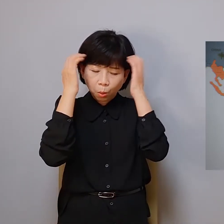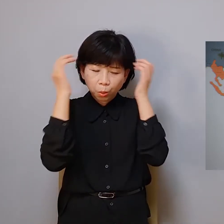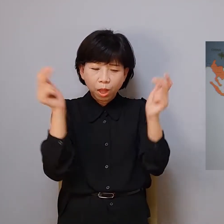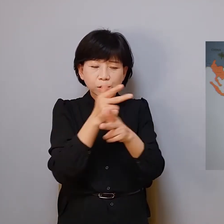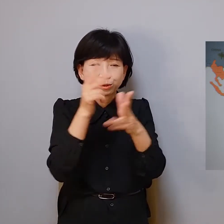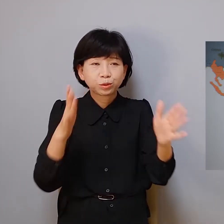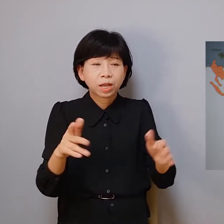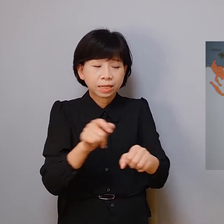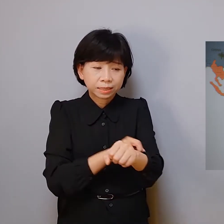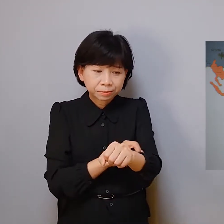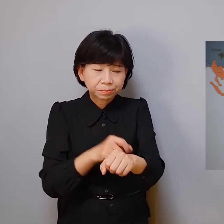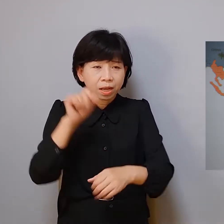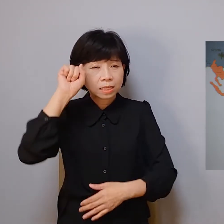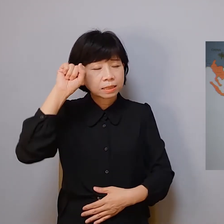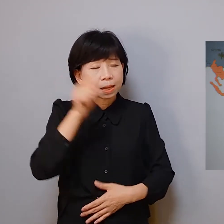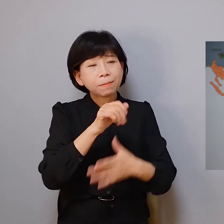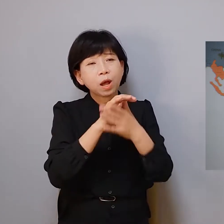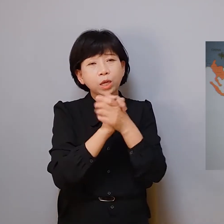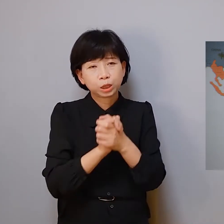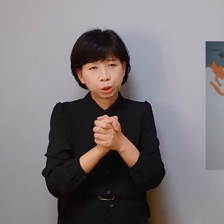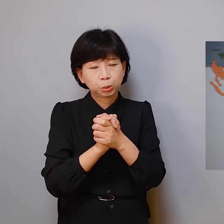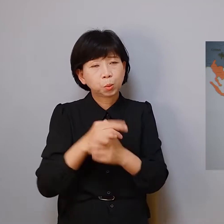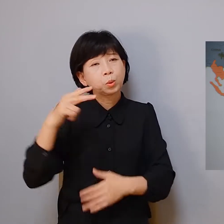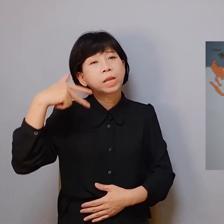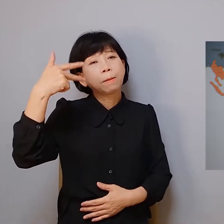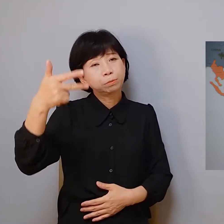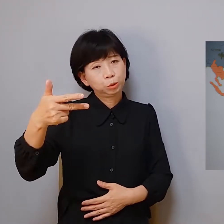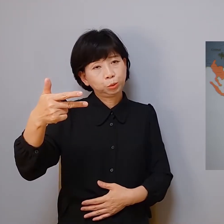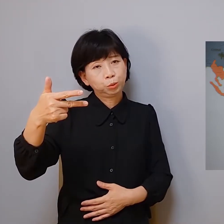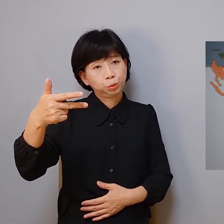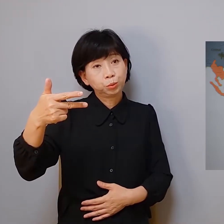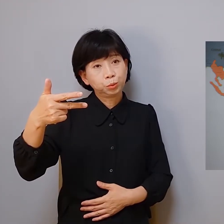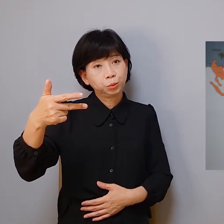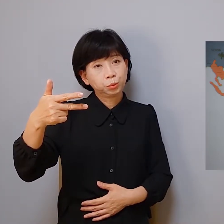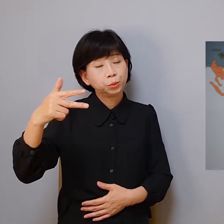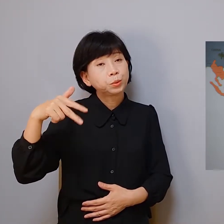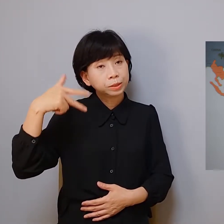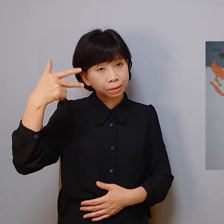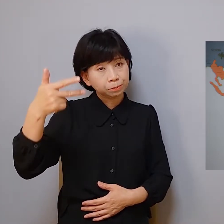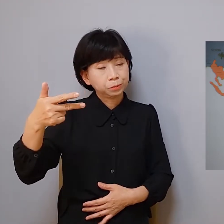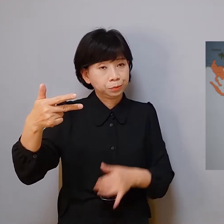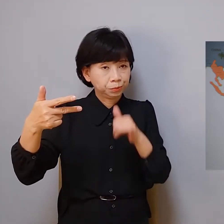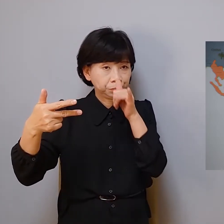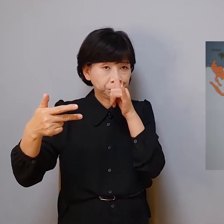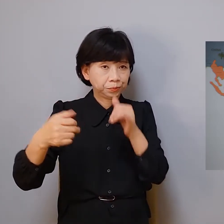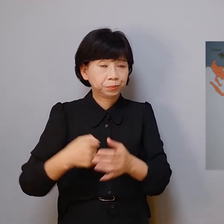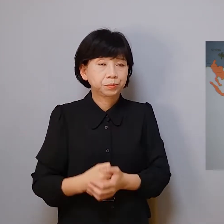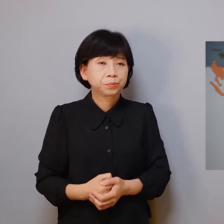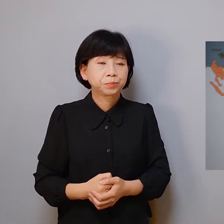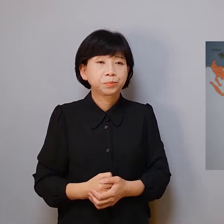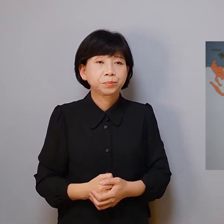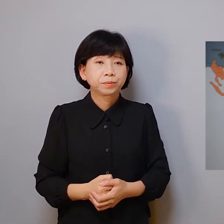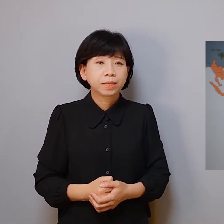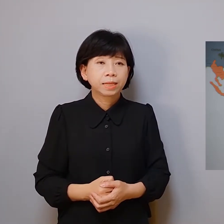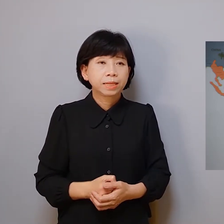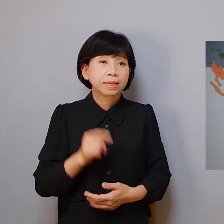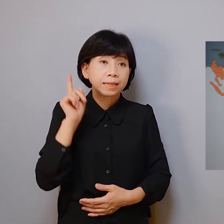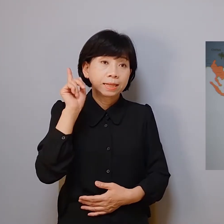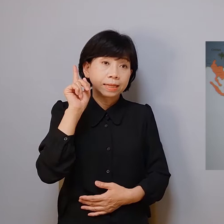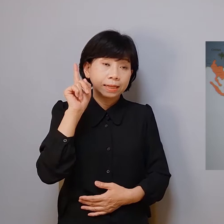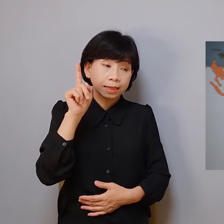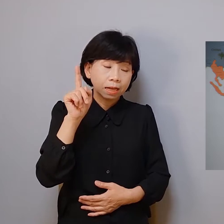고난주간 특별 새벽기도회가 이제 다음 주가 내일 말고 그 다음 주 월요일부터 있습니다. 돌아오는 주일은